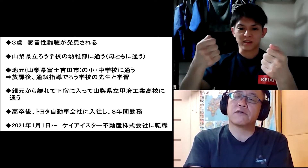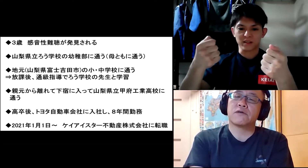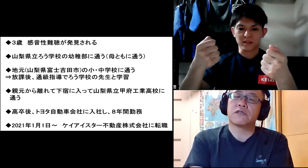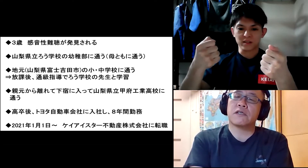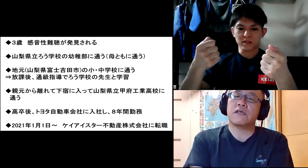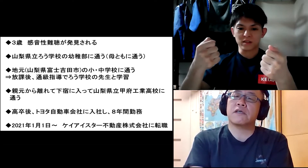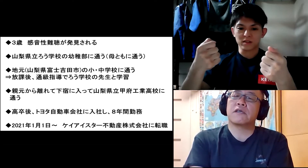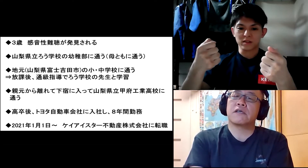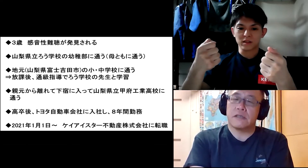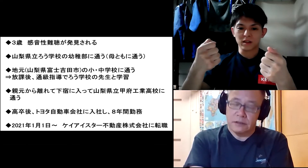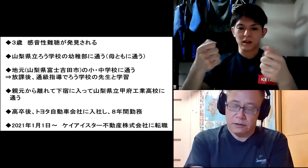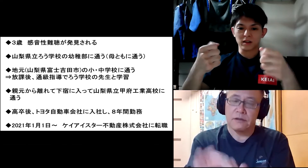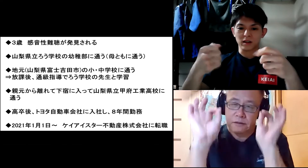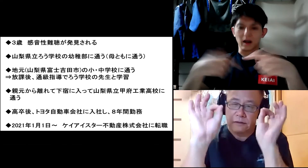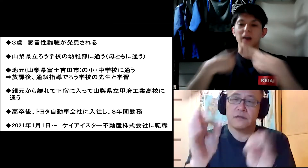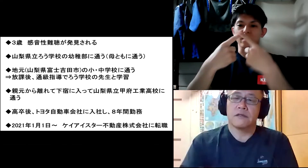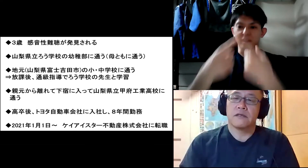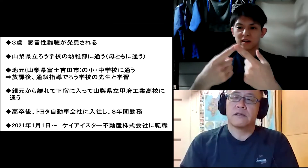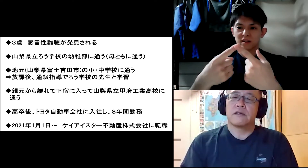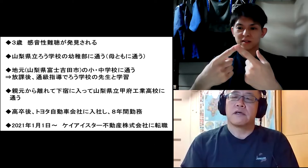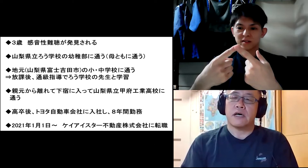トヨタ自動車に